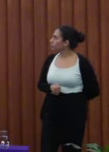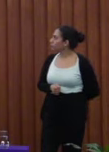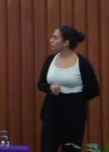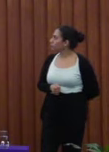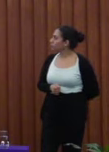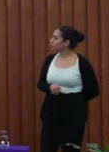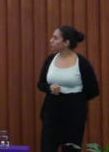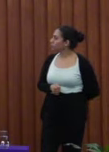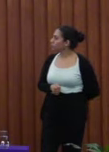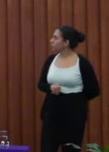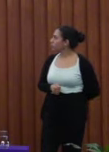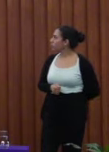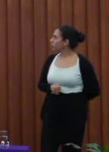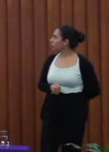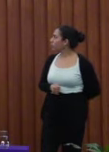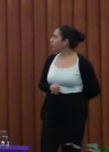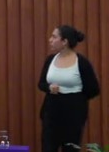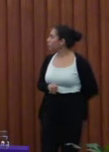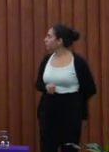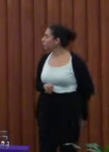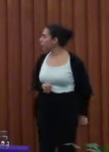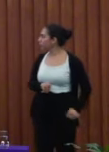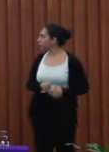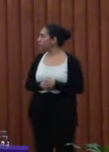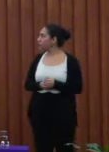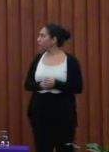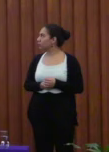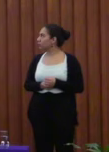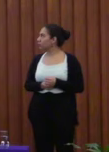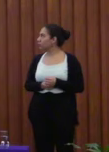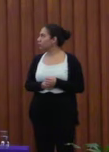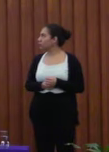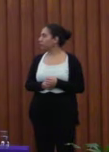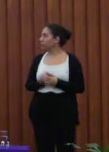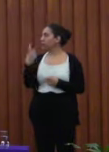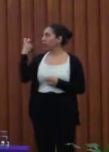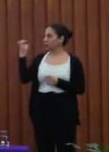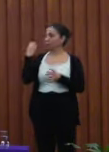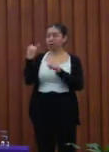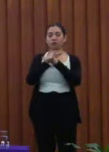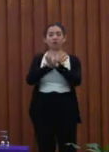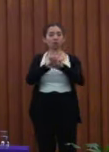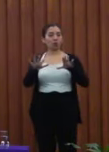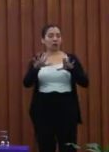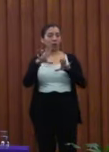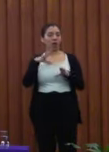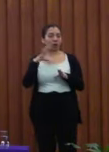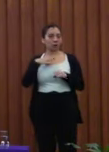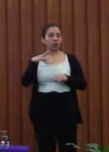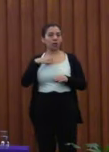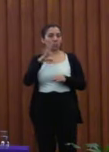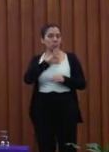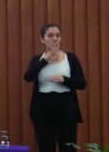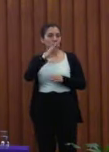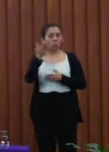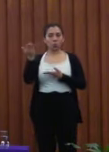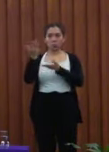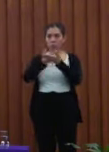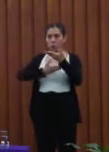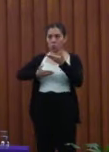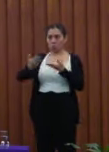La información que vemos aquí se puede descargar. Aquí tenemos un botoncito de descarga de datos. Es una información pública que Letra S decide compartir y se